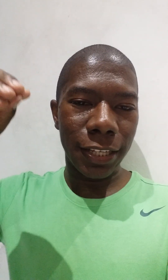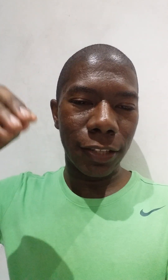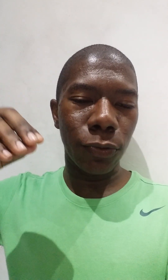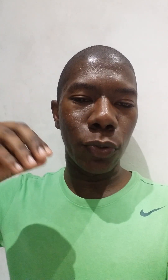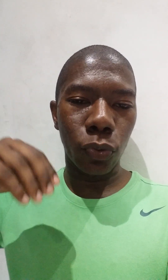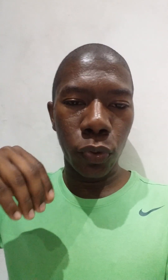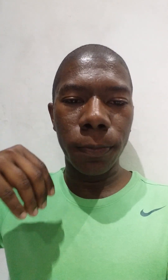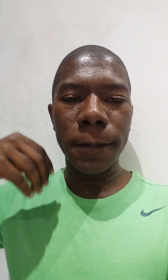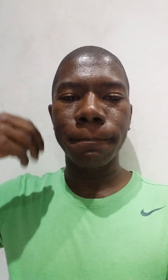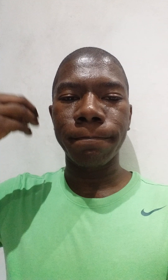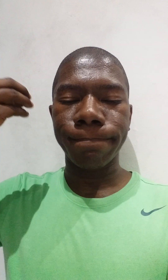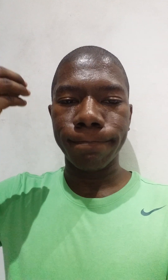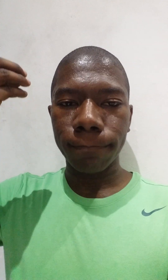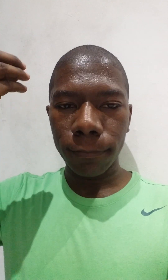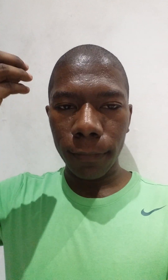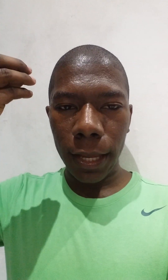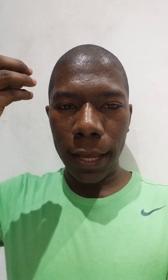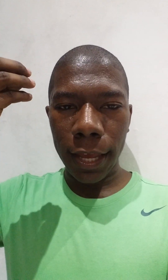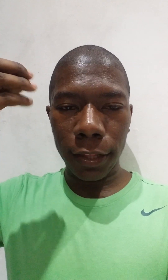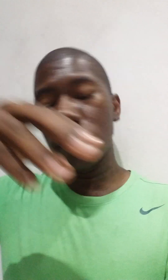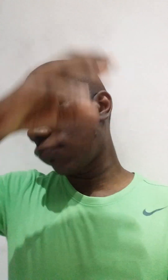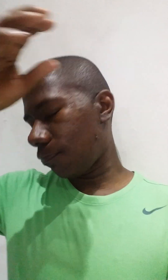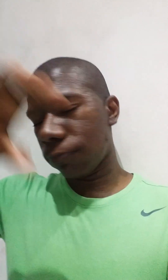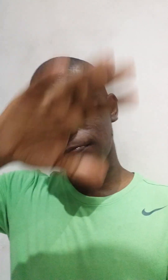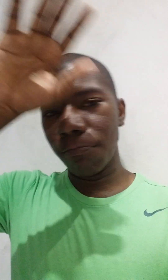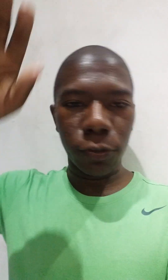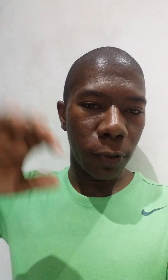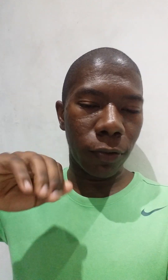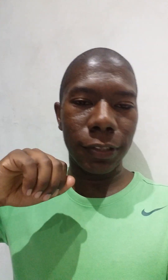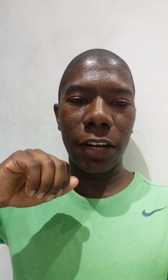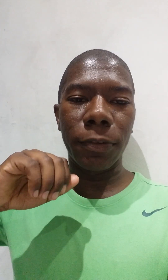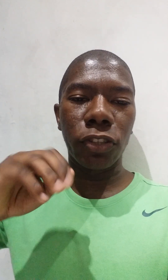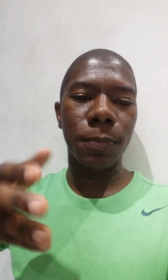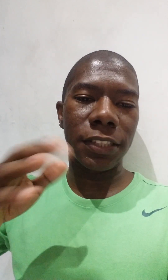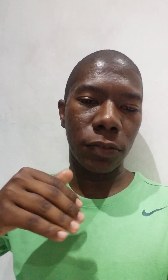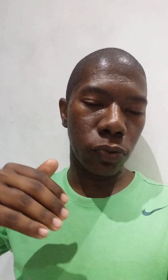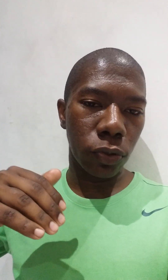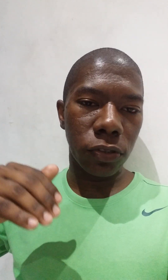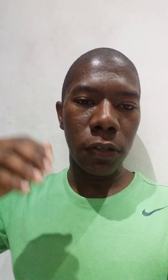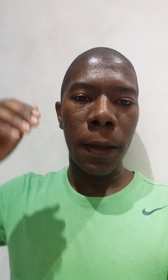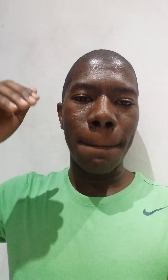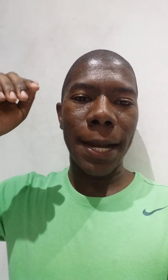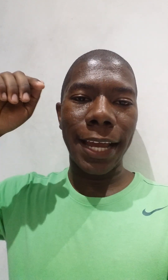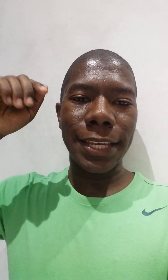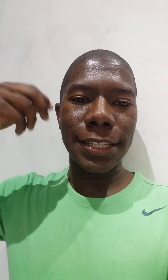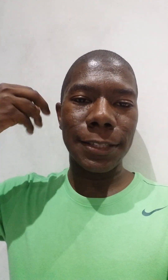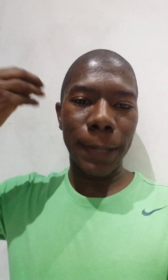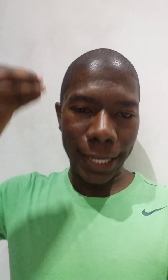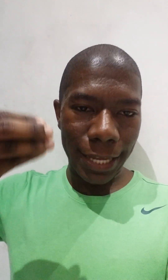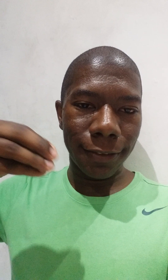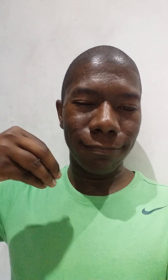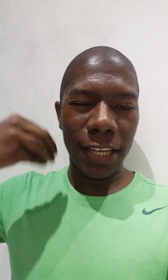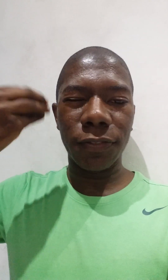aqui no YouTube e não muito pelo contrário menos presando os outros mas para quem tem